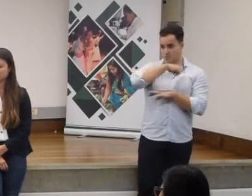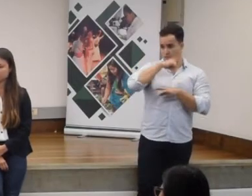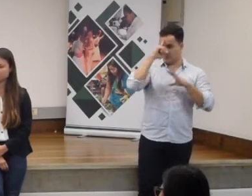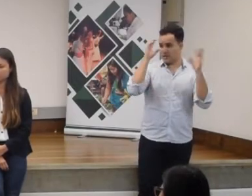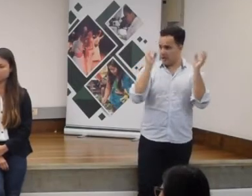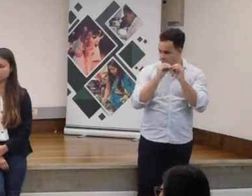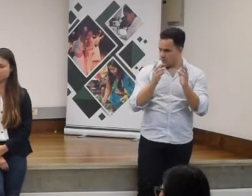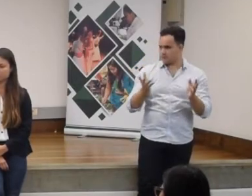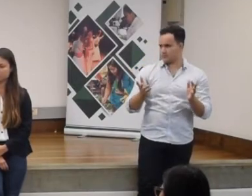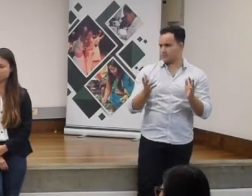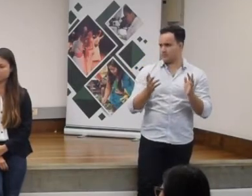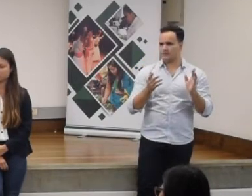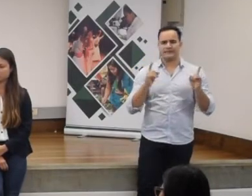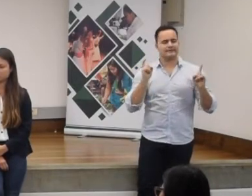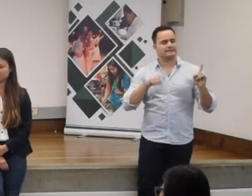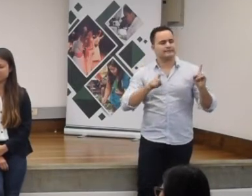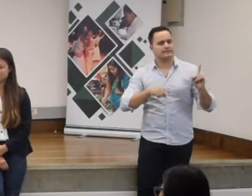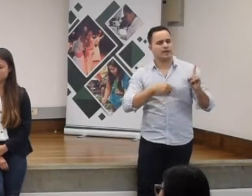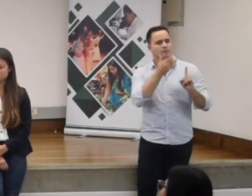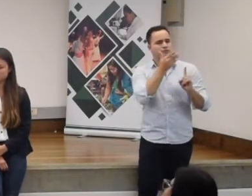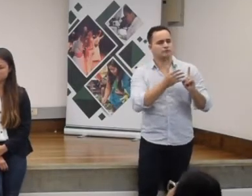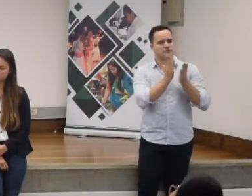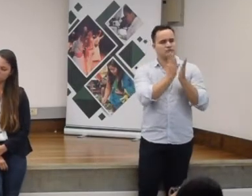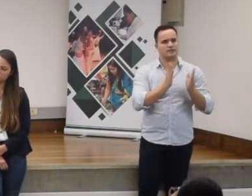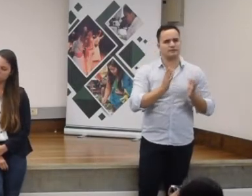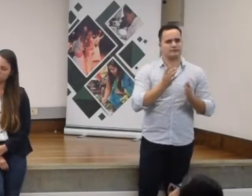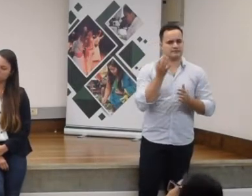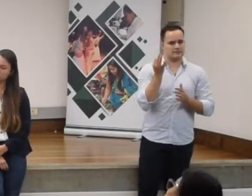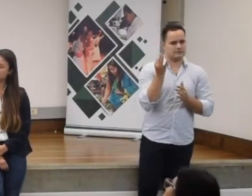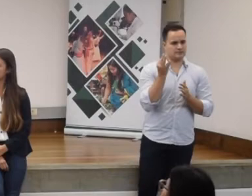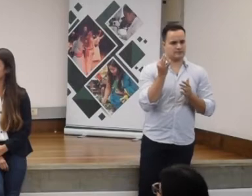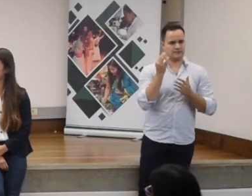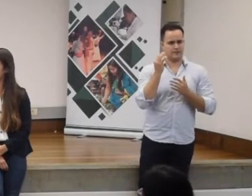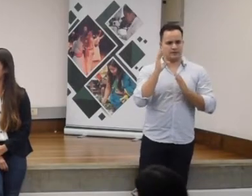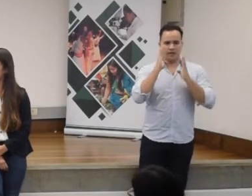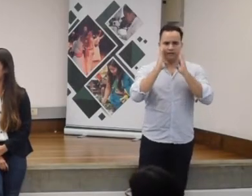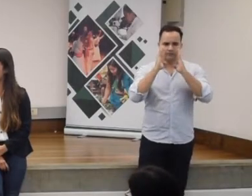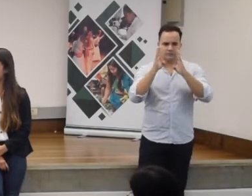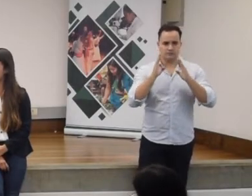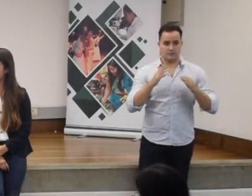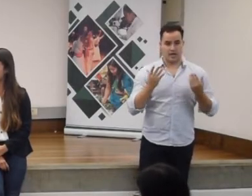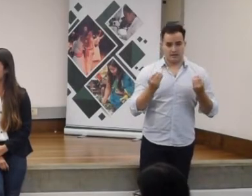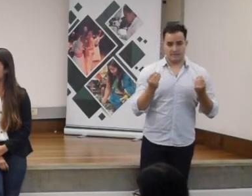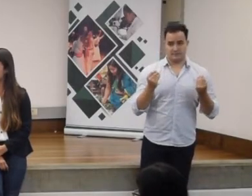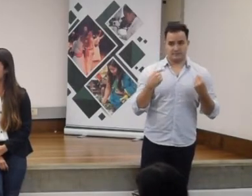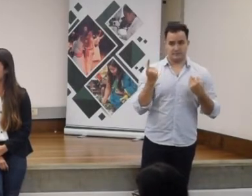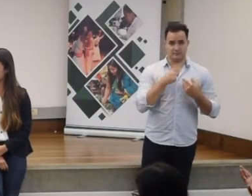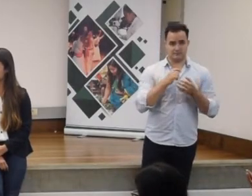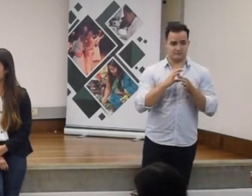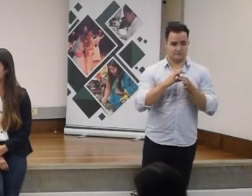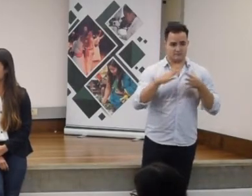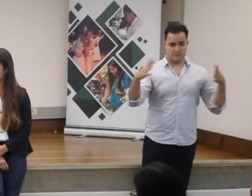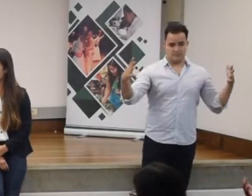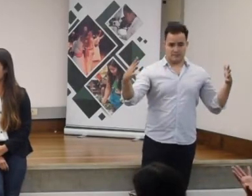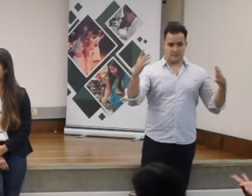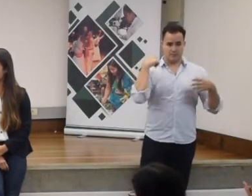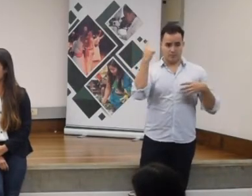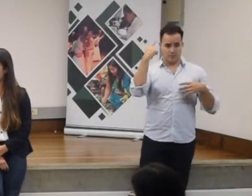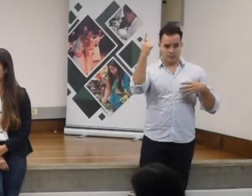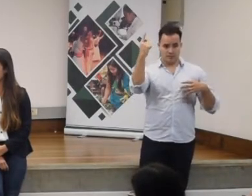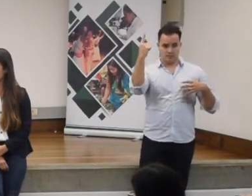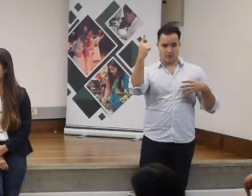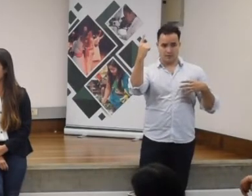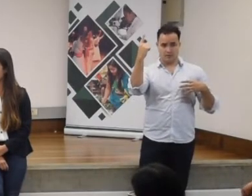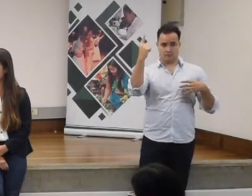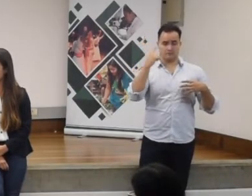un estudiante sensible, atento. Miren que ahora hay coyunturas que nos separan, lo político, lo ambiental,